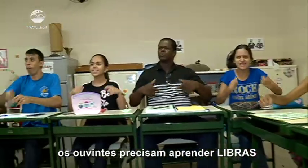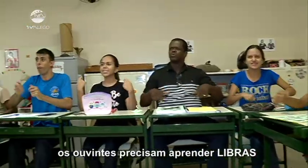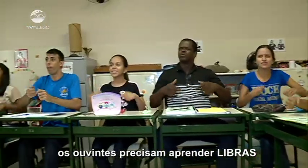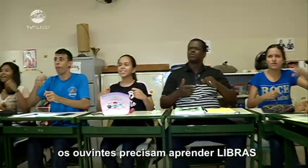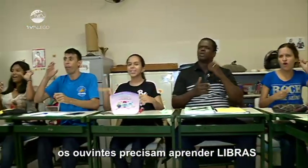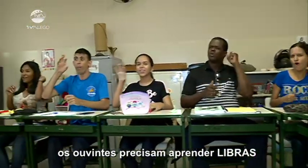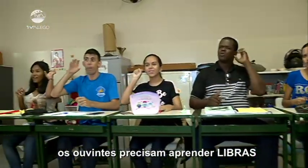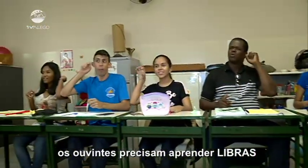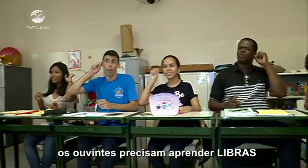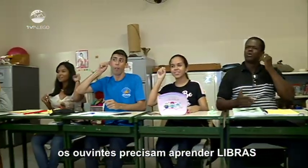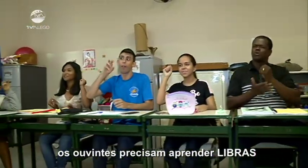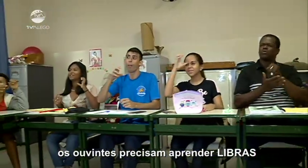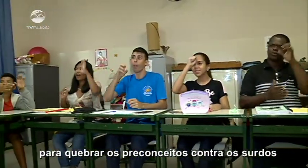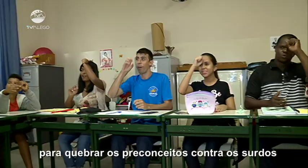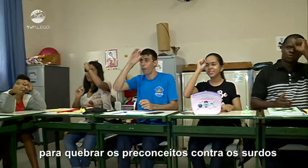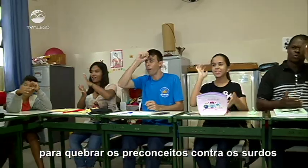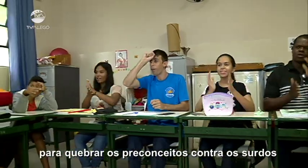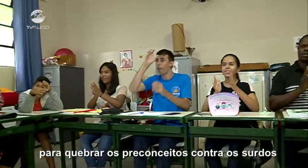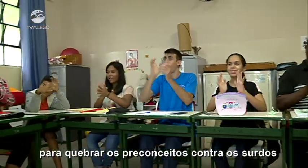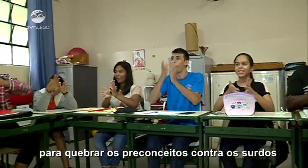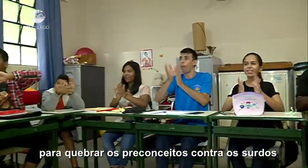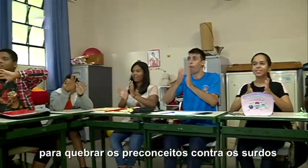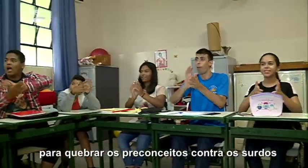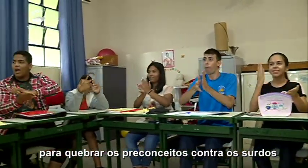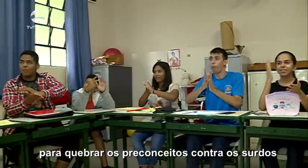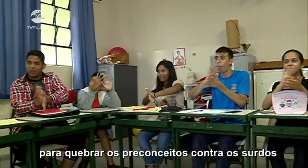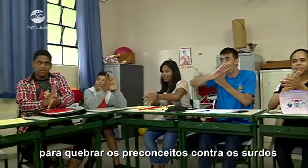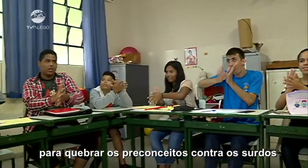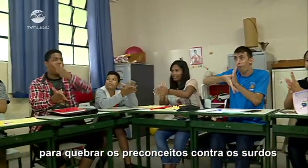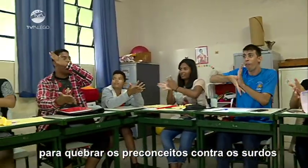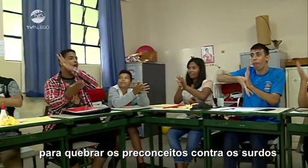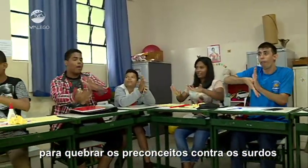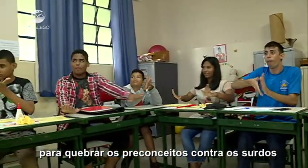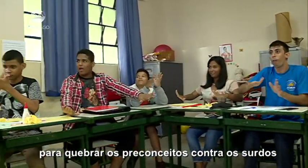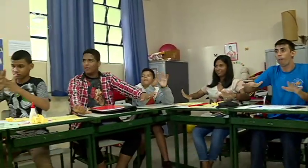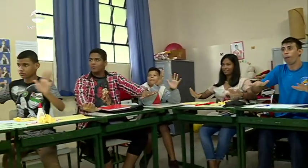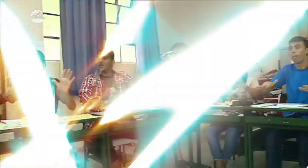precisam aprender Libras para quebrar os preconceitos contra os surdos.